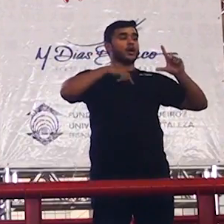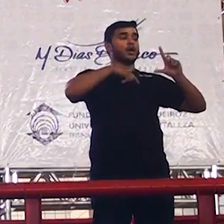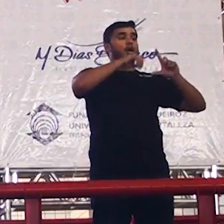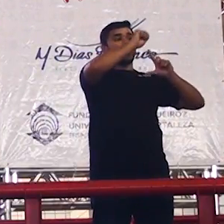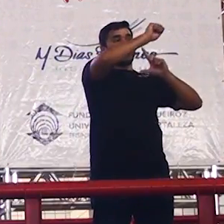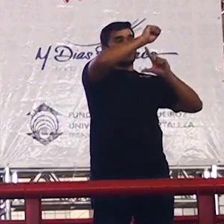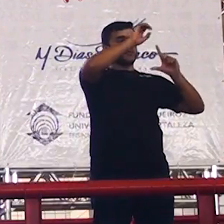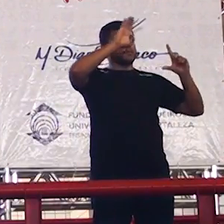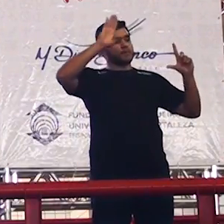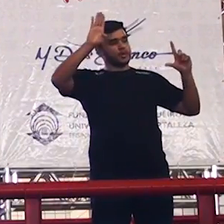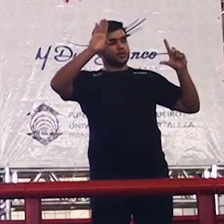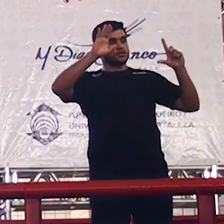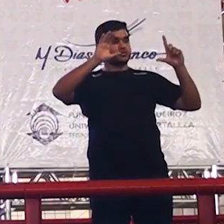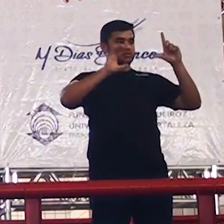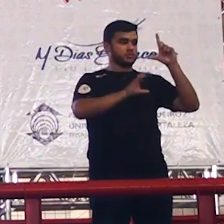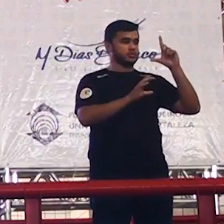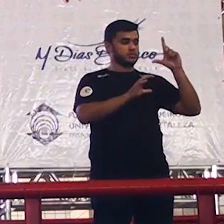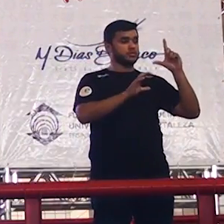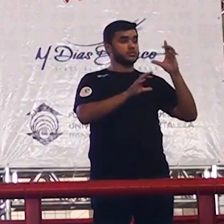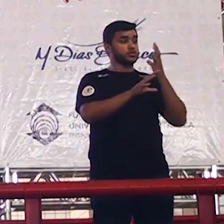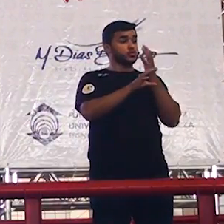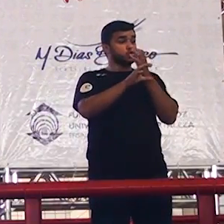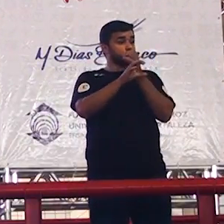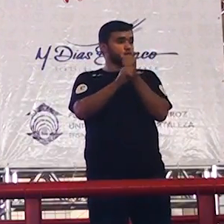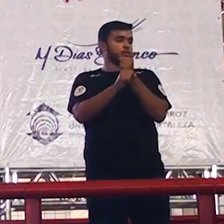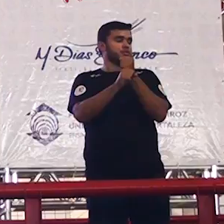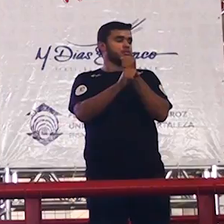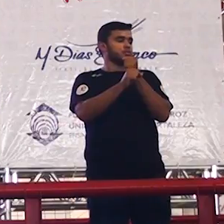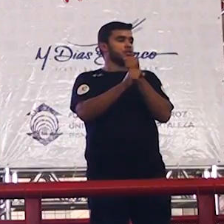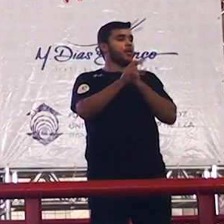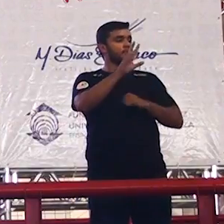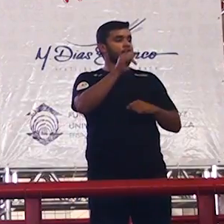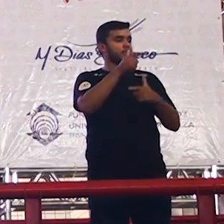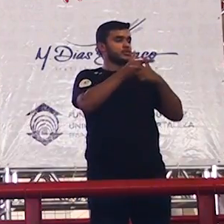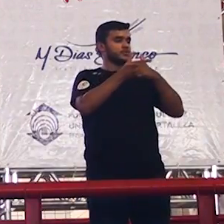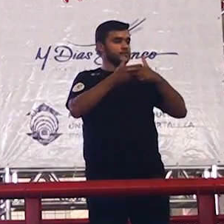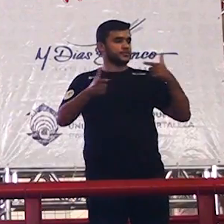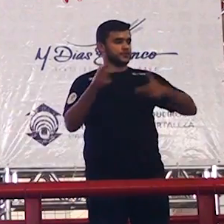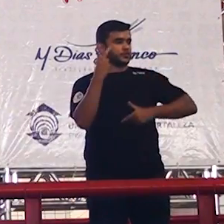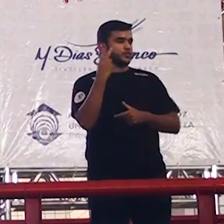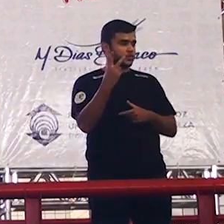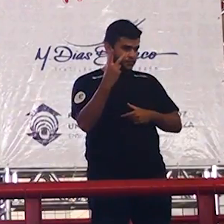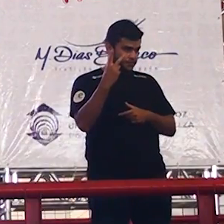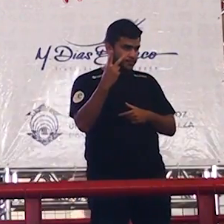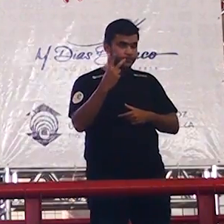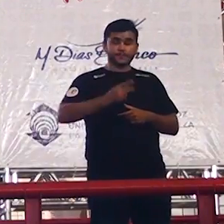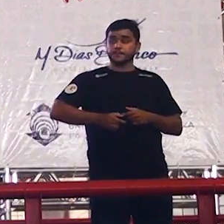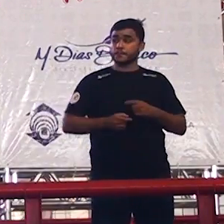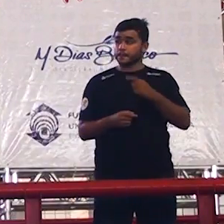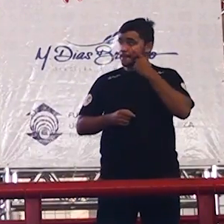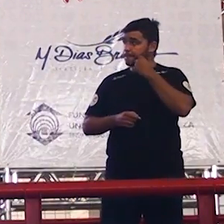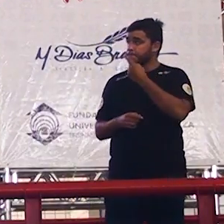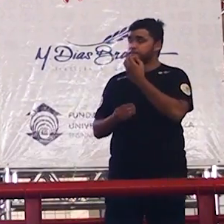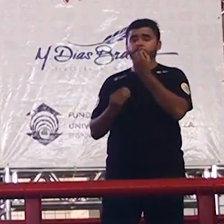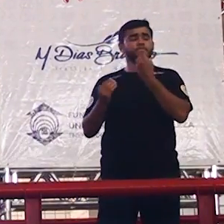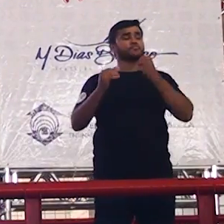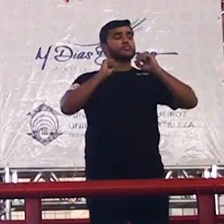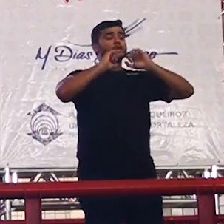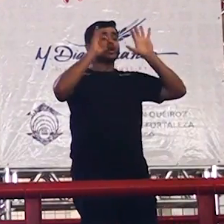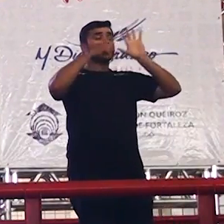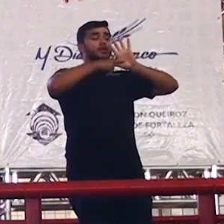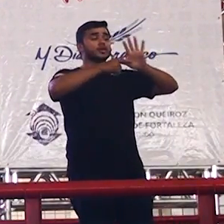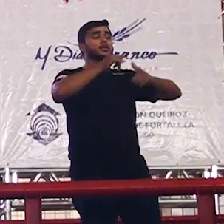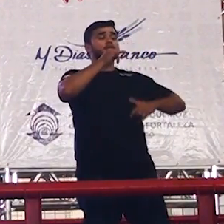com o lado B com o lado C e vou justamente dividir por 2. Para ficar mais claro, vou colocar